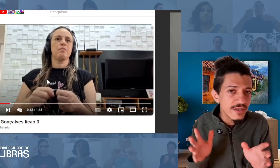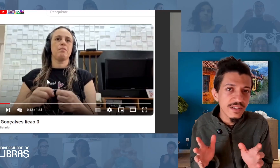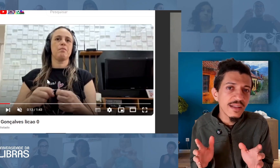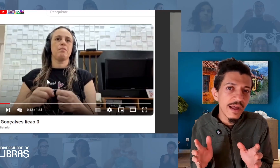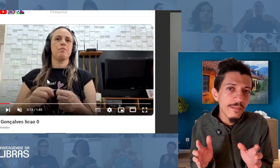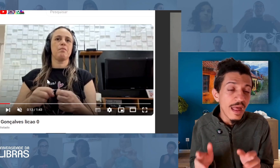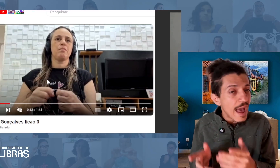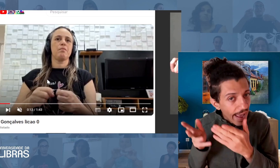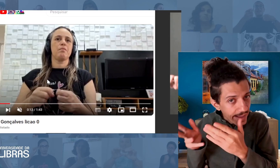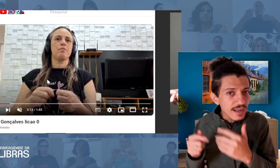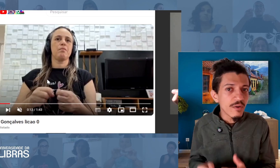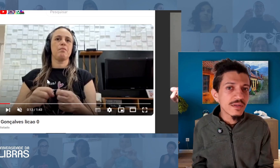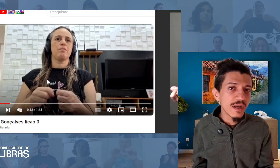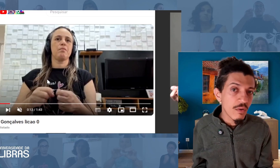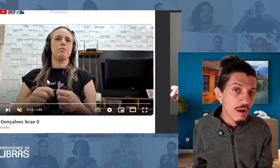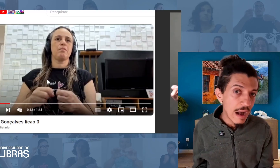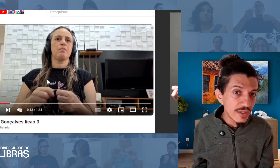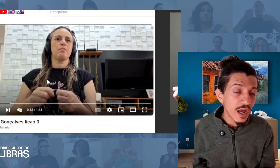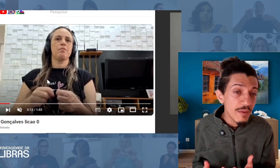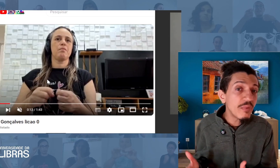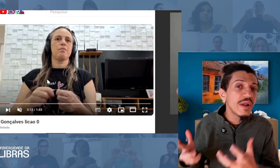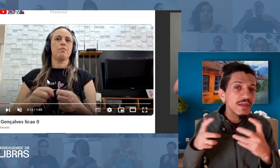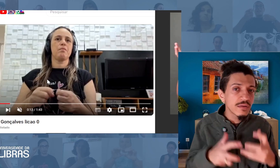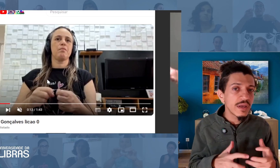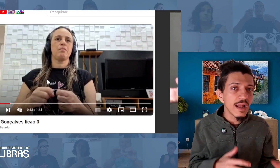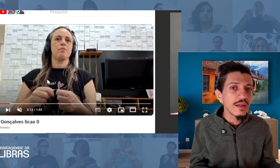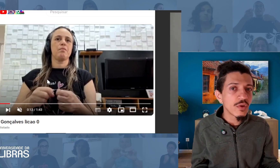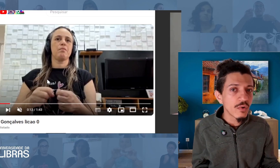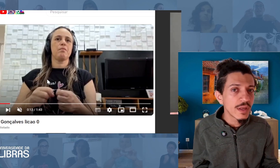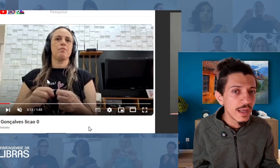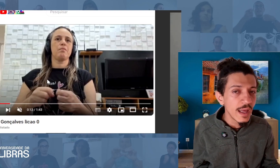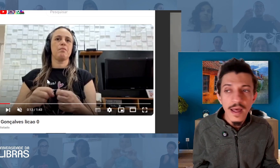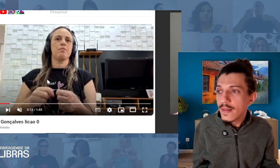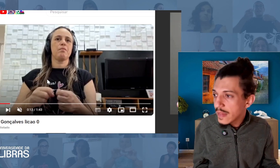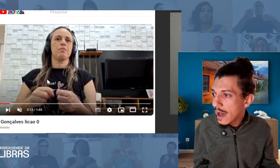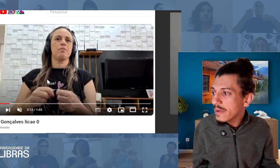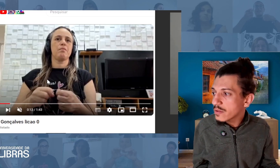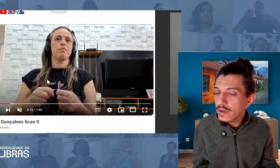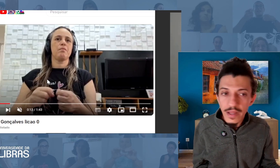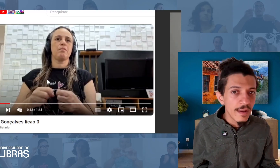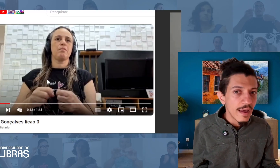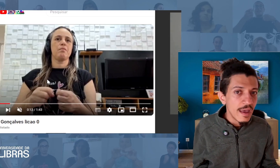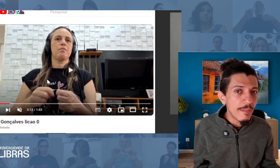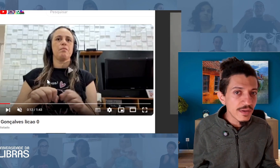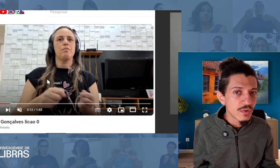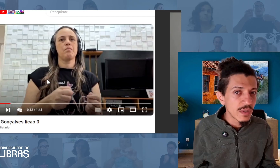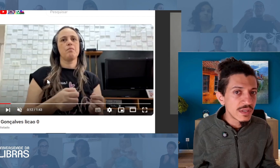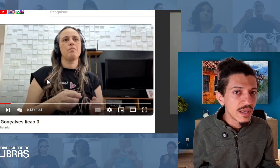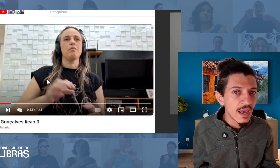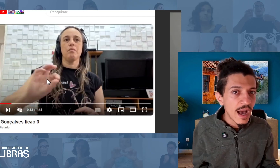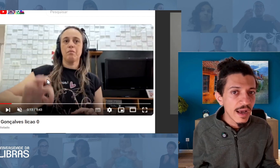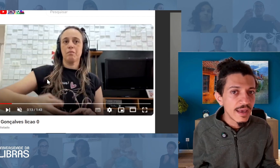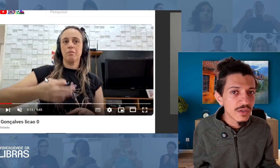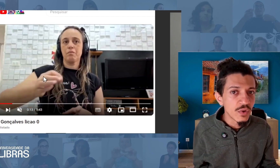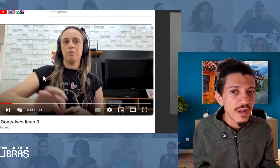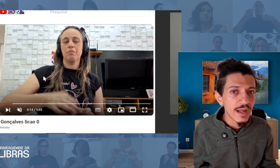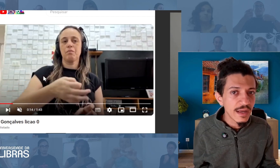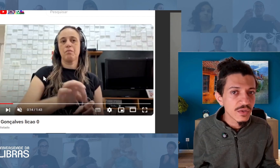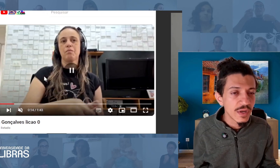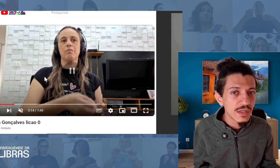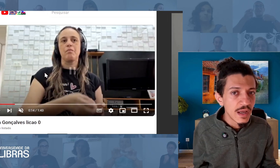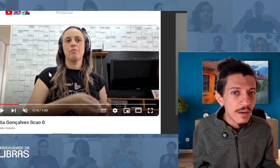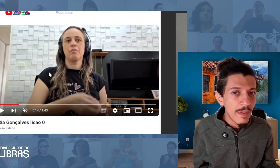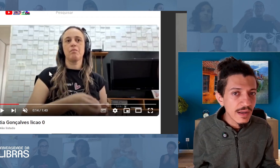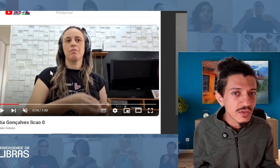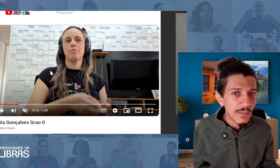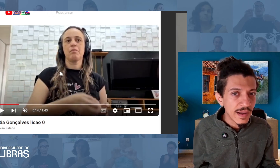vai te entender. É isso que acontecia com a Kátia, e por isso que ela entrou aqui na mentoria e passou a seguir aqui as